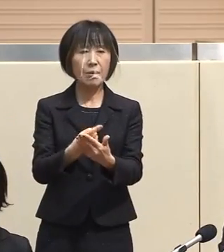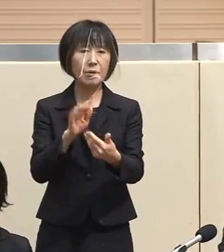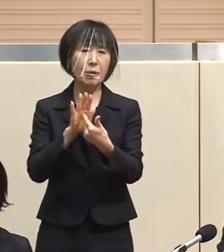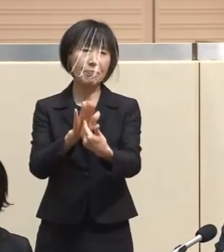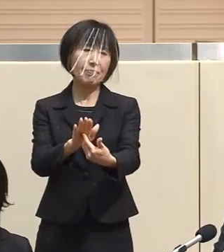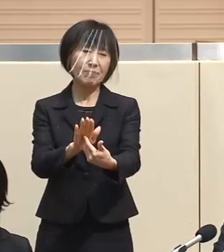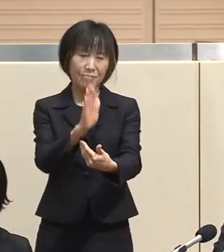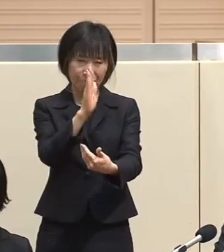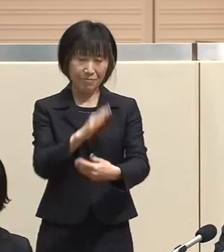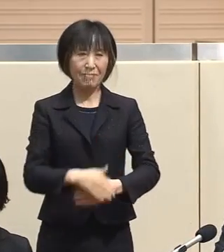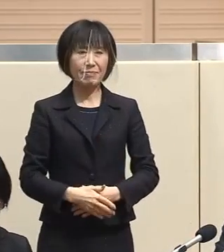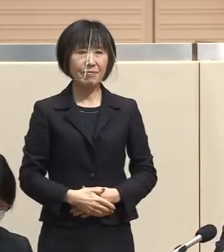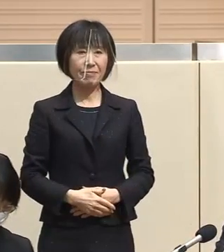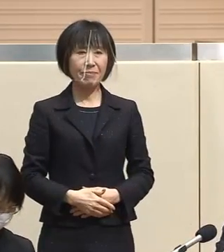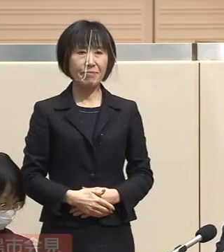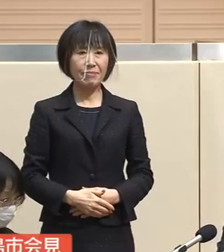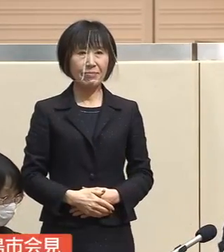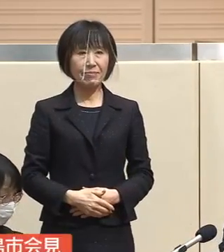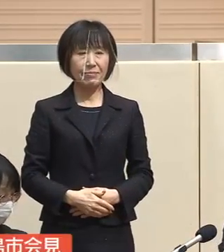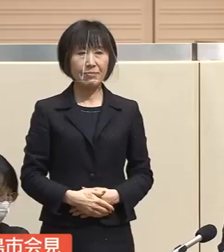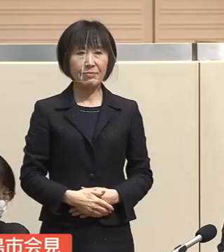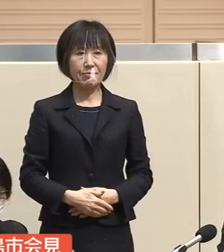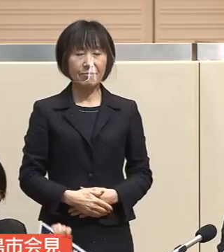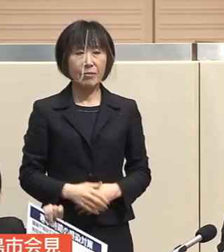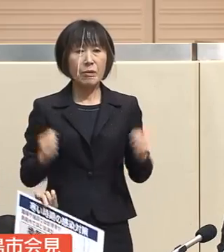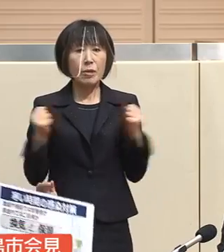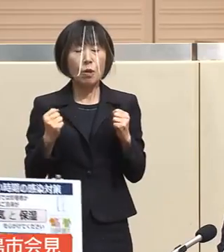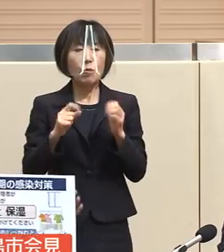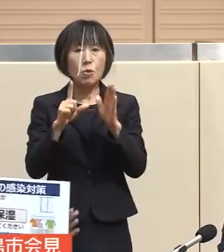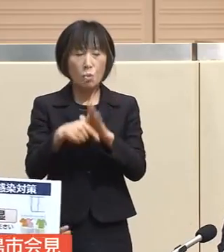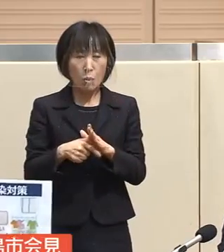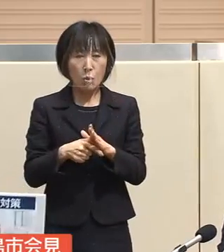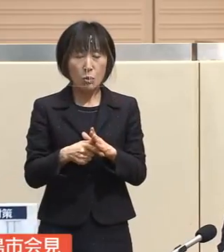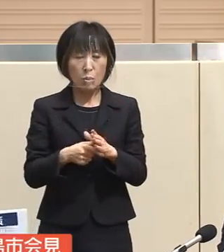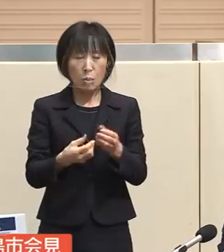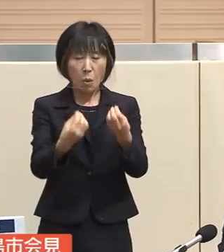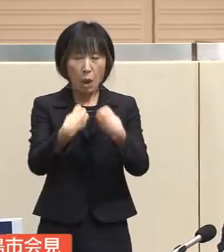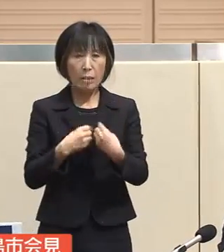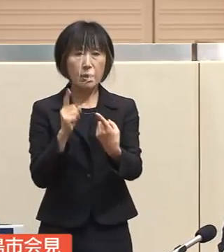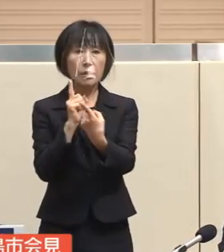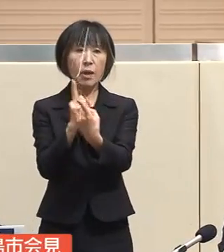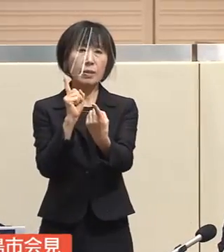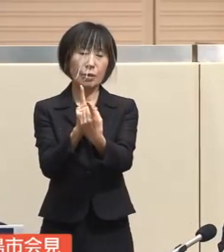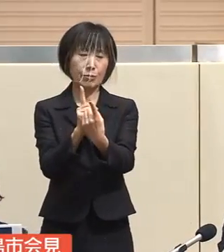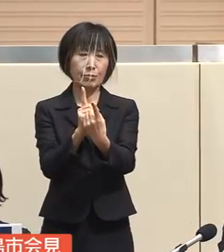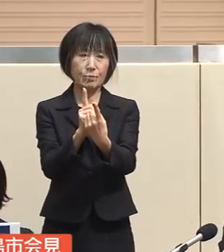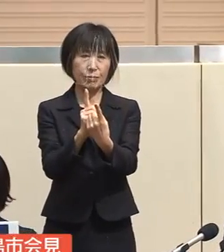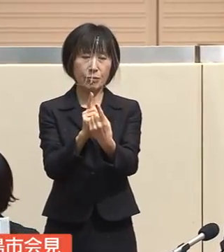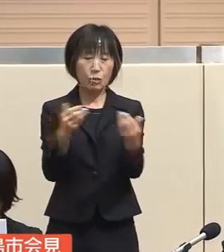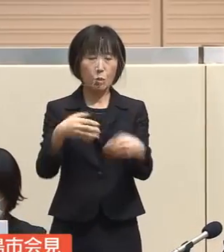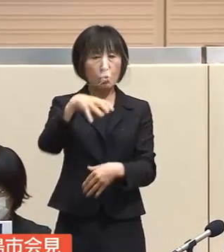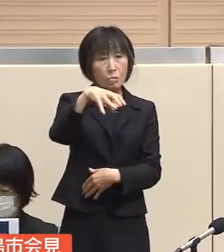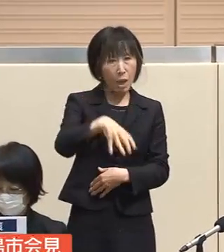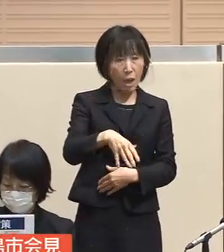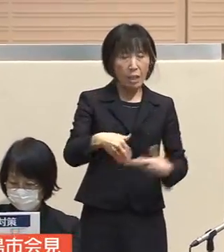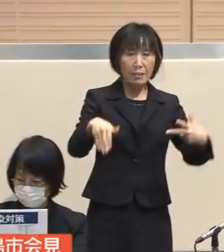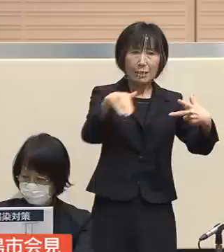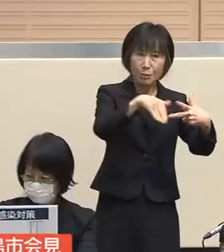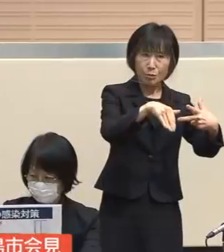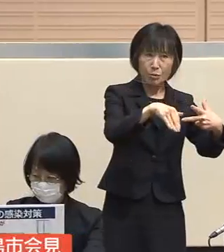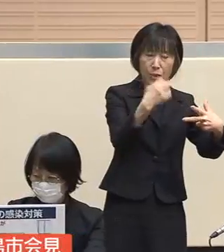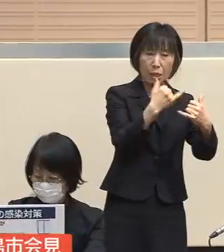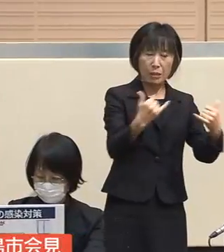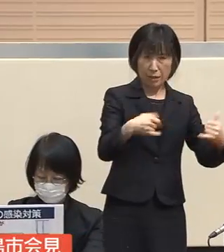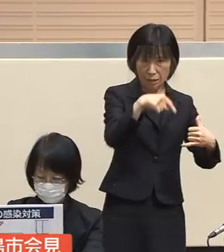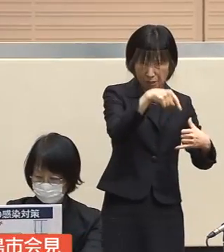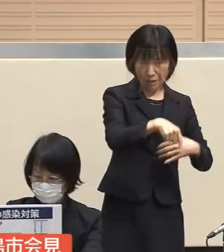きたいと思います。そして寒い時期の感染対策として、職場や施設では管